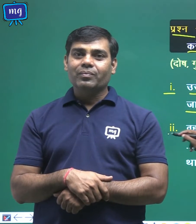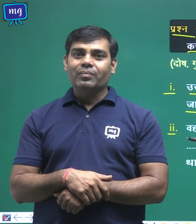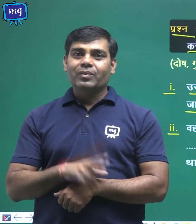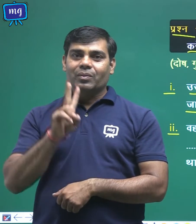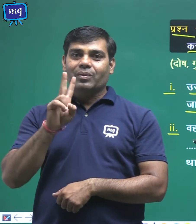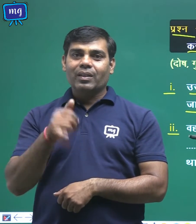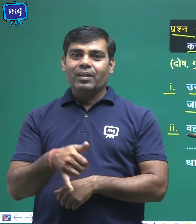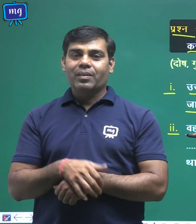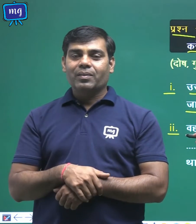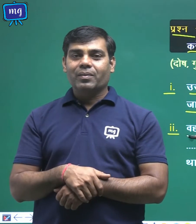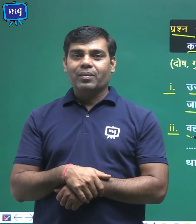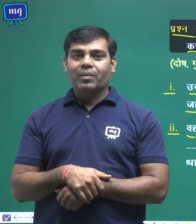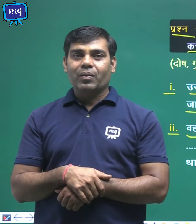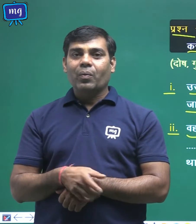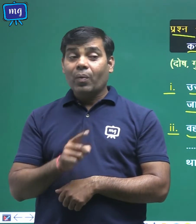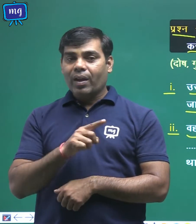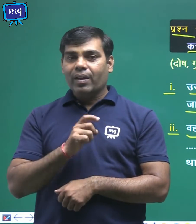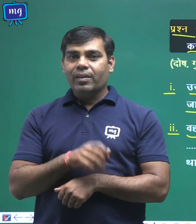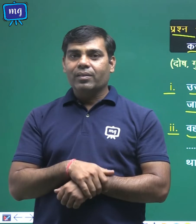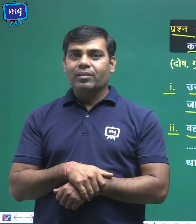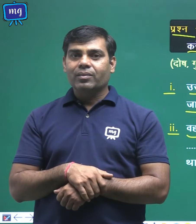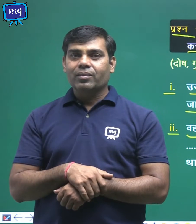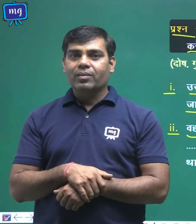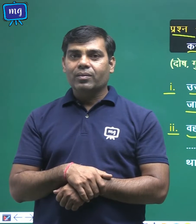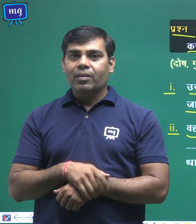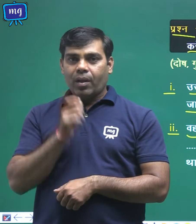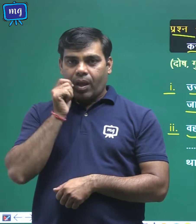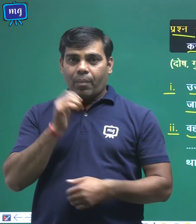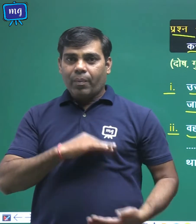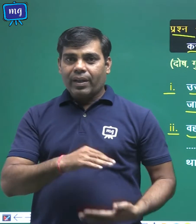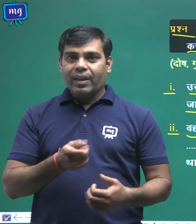दूसरा है वह बेटे की